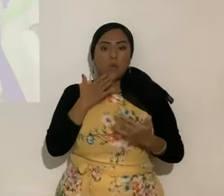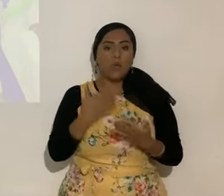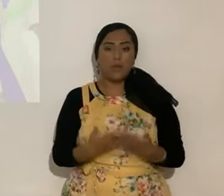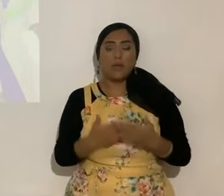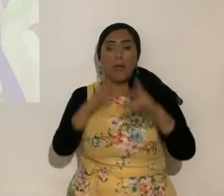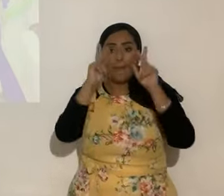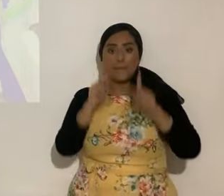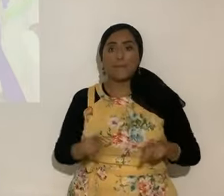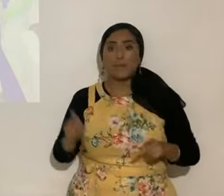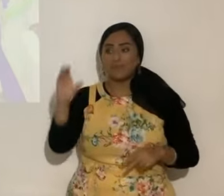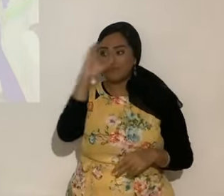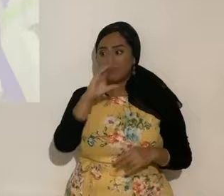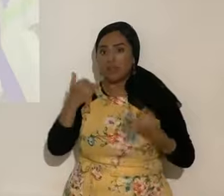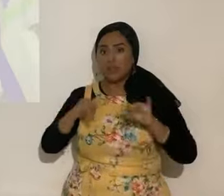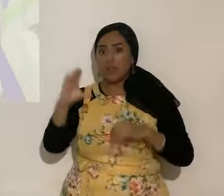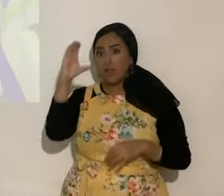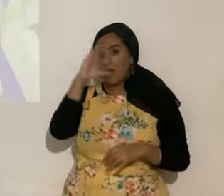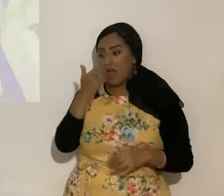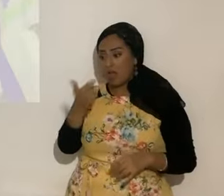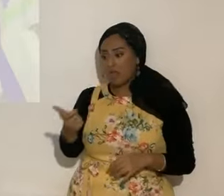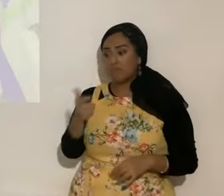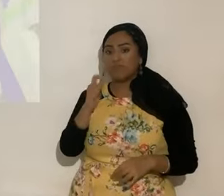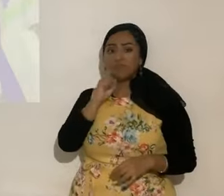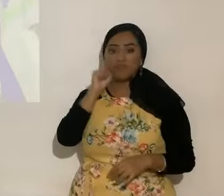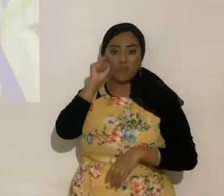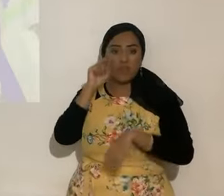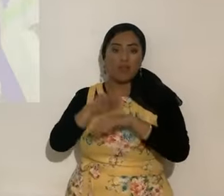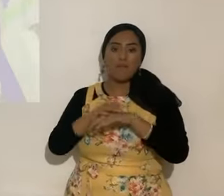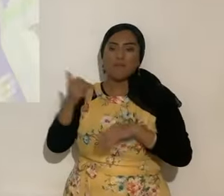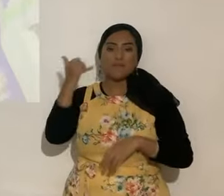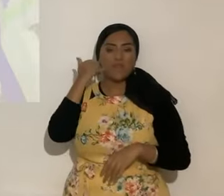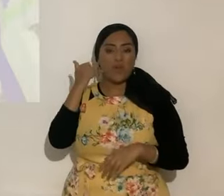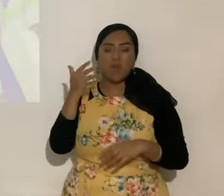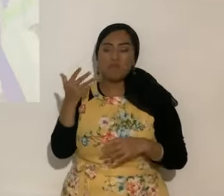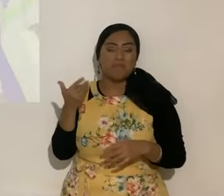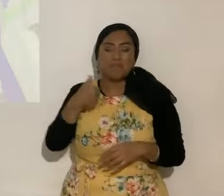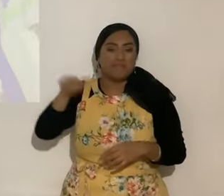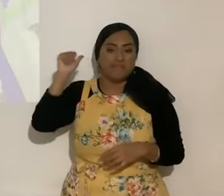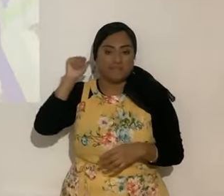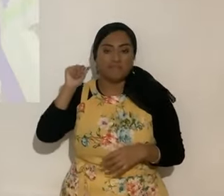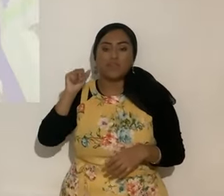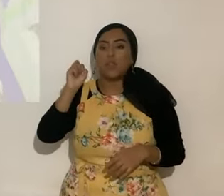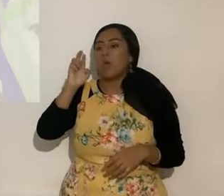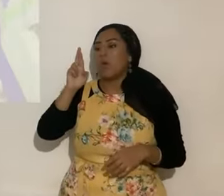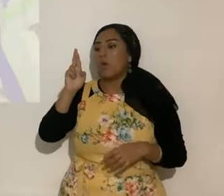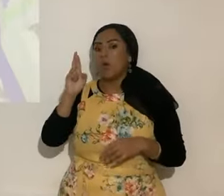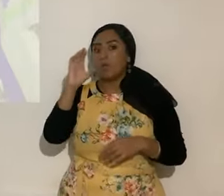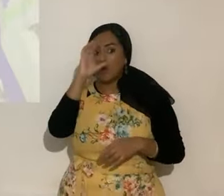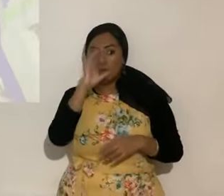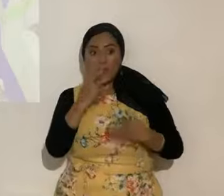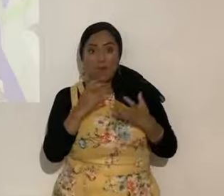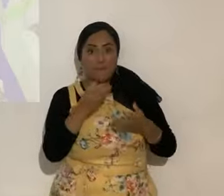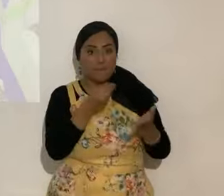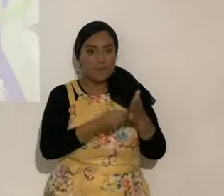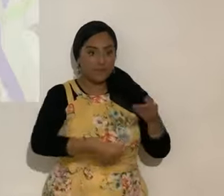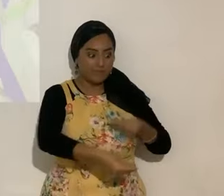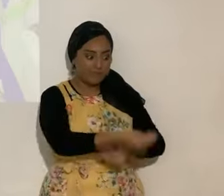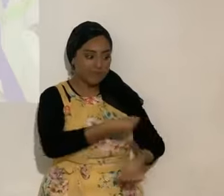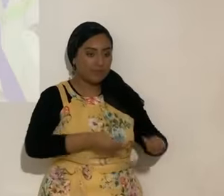una persona, que busca todavía, ver pornografía, en internet, o en cualquier, una revista, lo que sea, o busca hacer truanerías, hacer